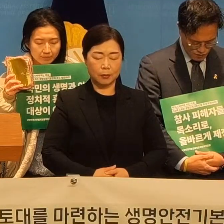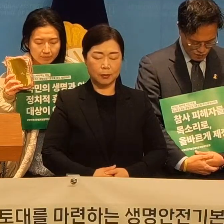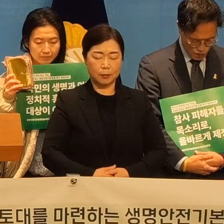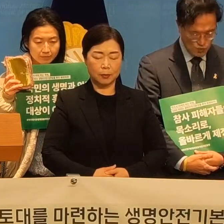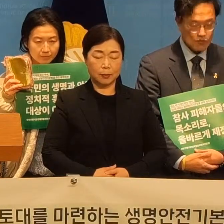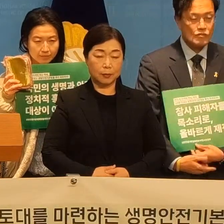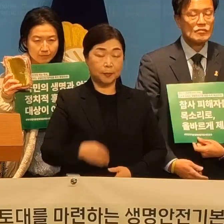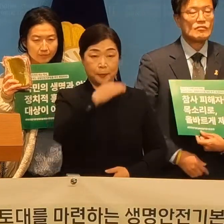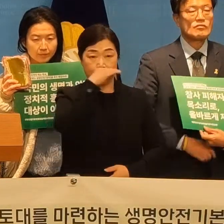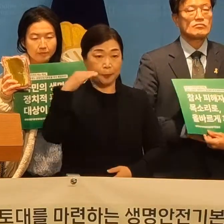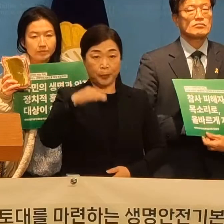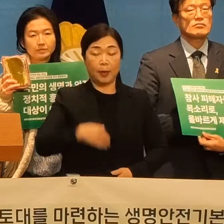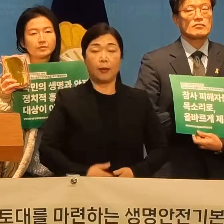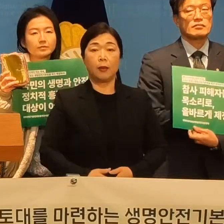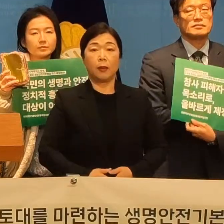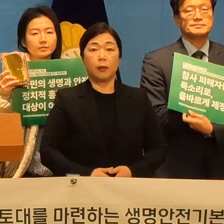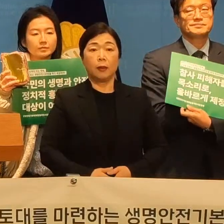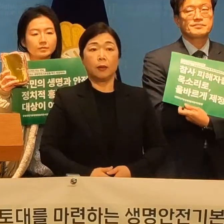바로